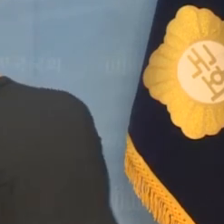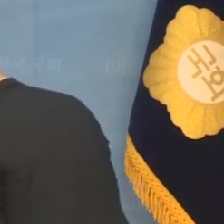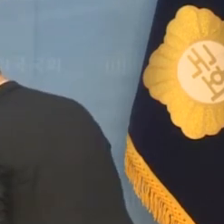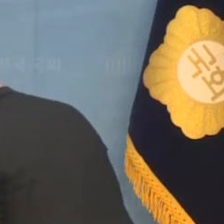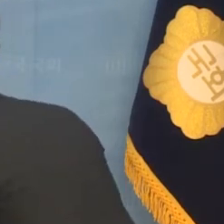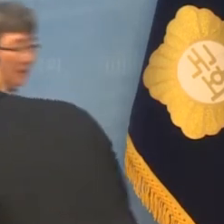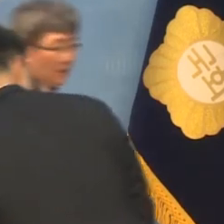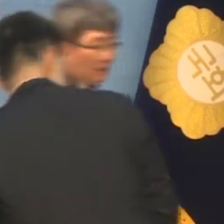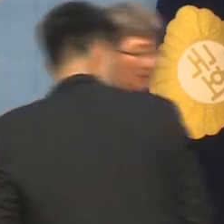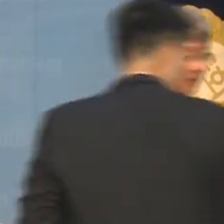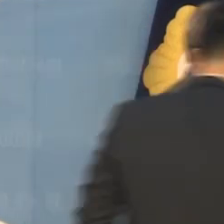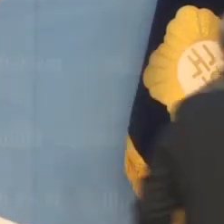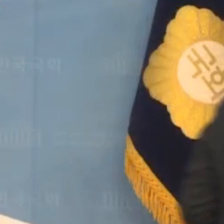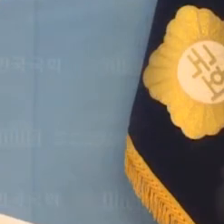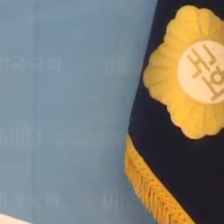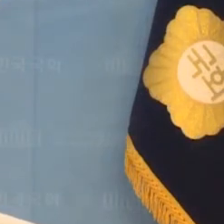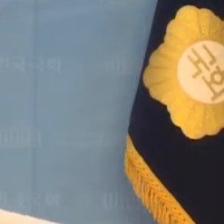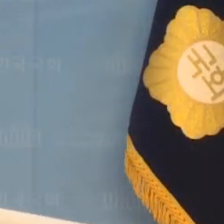살짝만 좀 더.